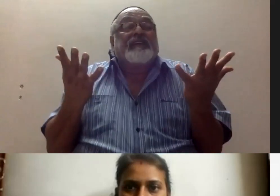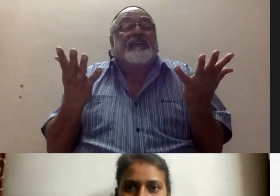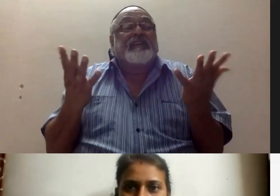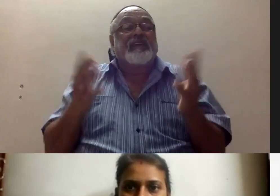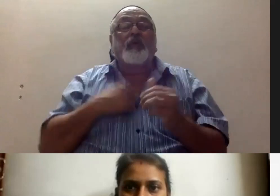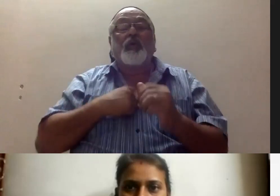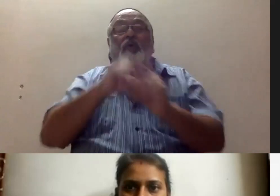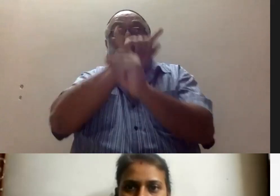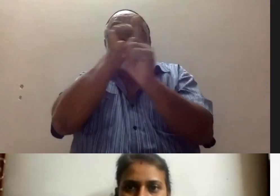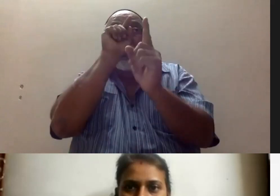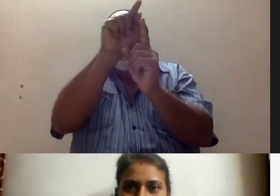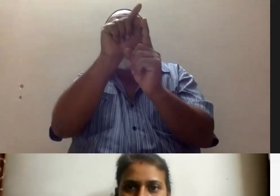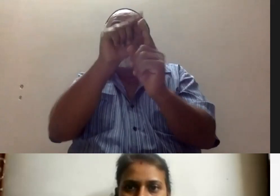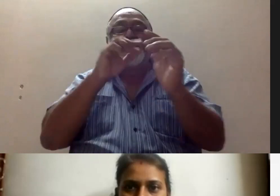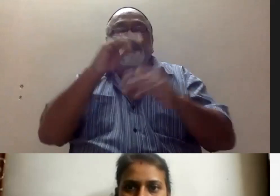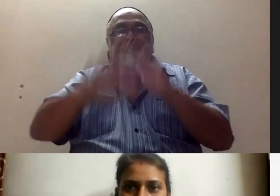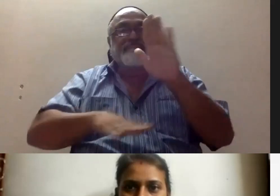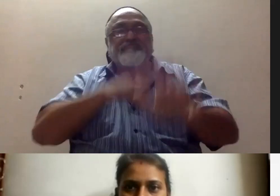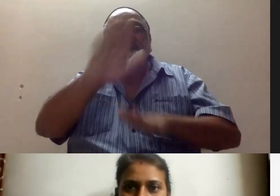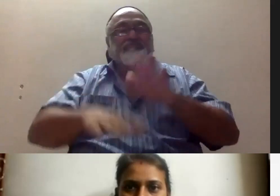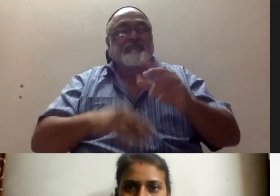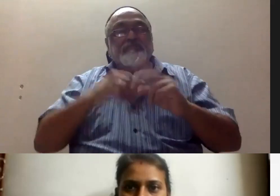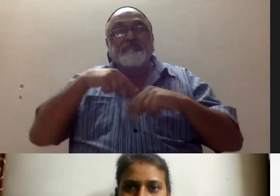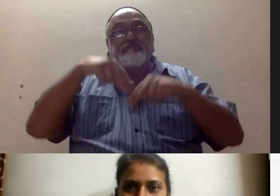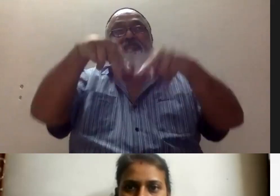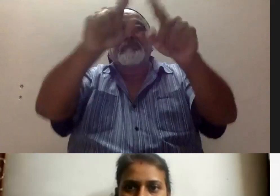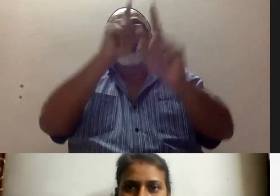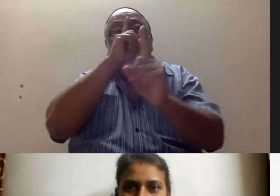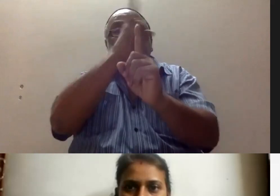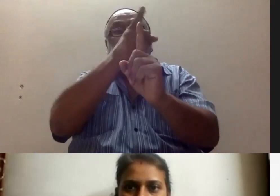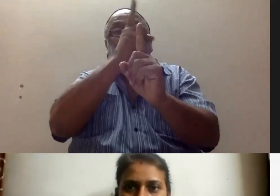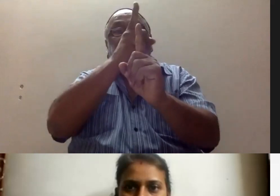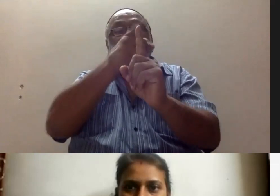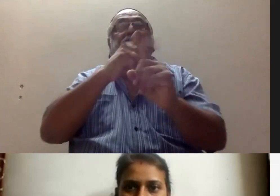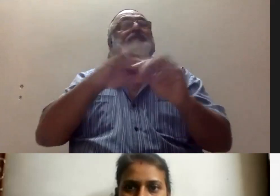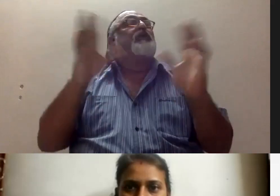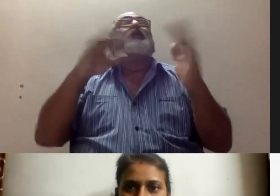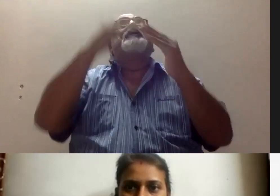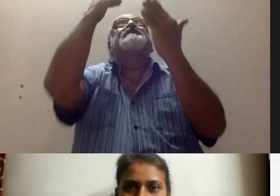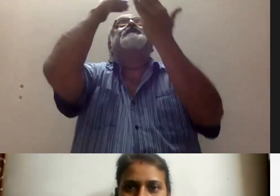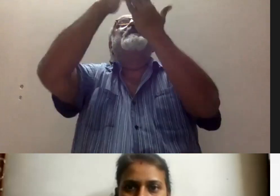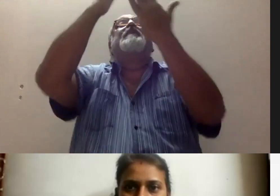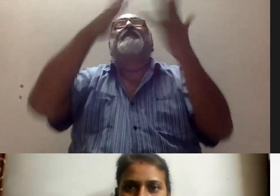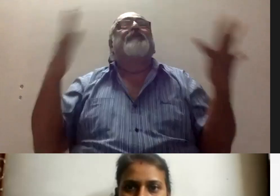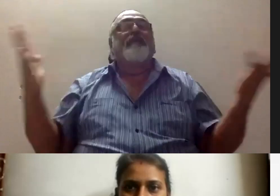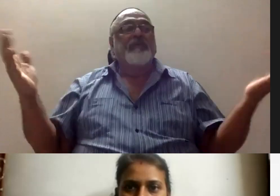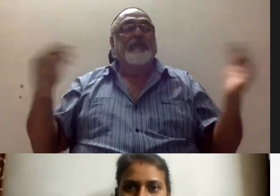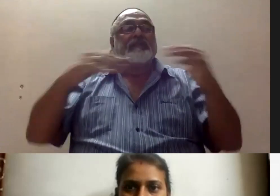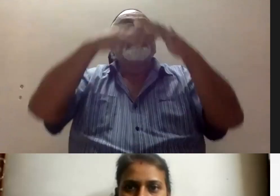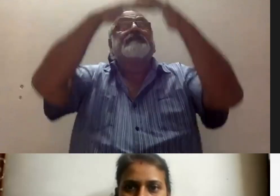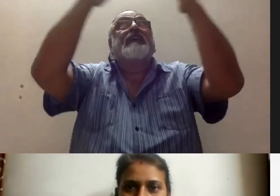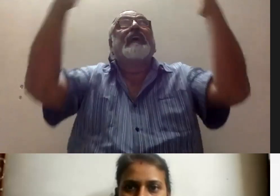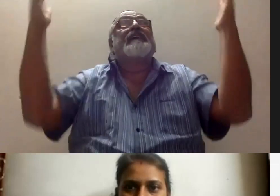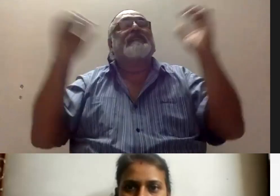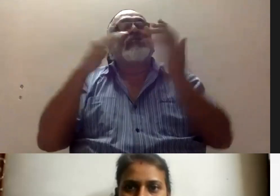लक्ष्य के साथ चलते रहे, तो मेरे ख्याल से द स्काई इज द लिमिट। जैसे सूरज